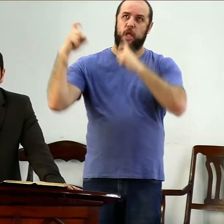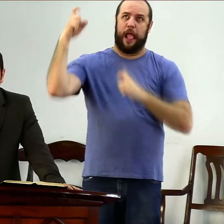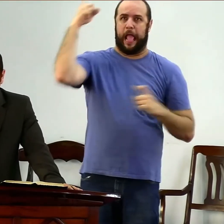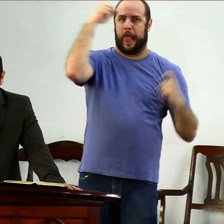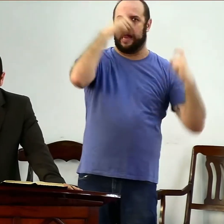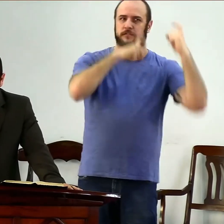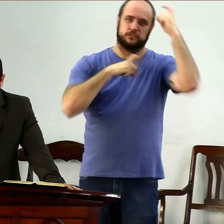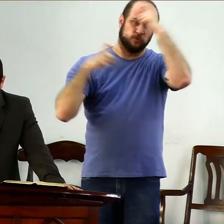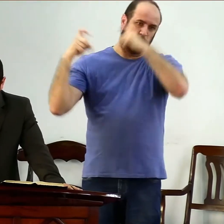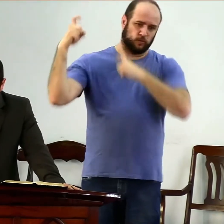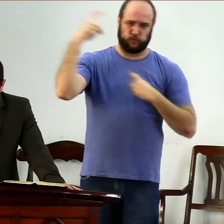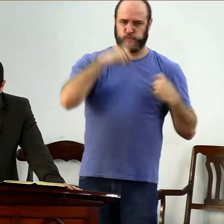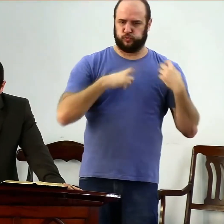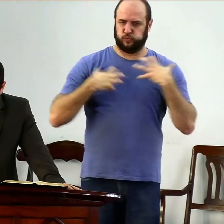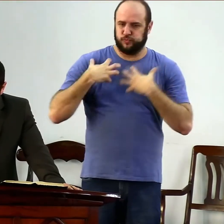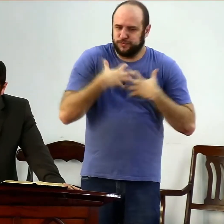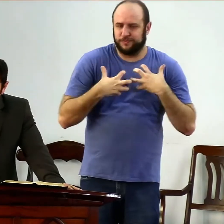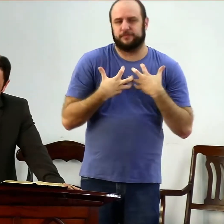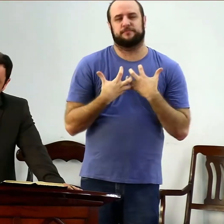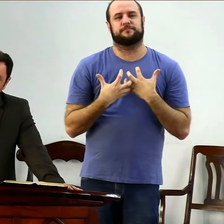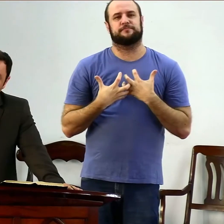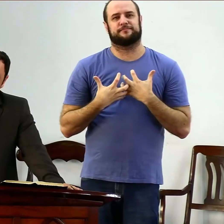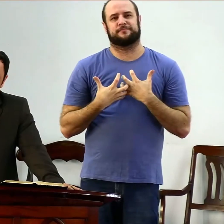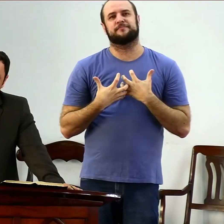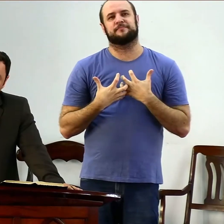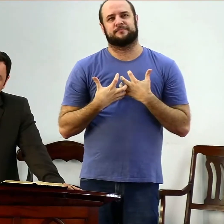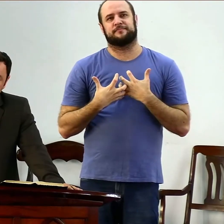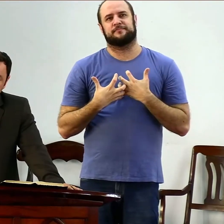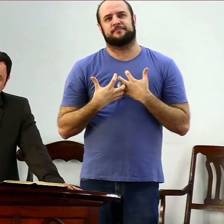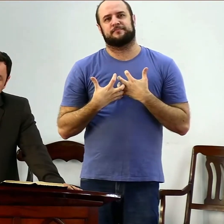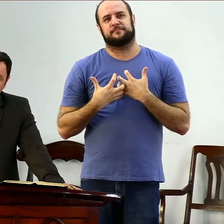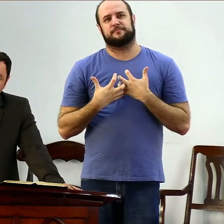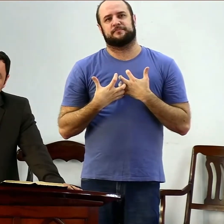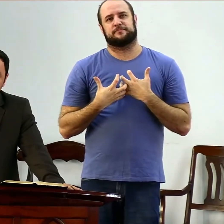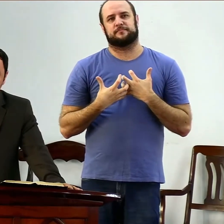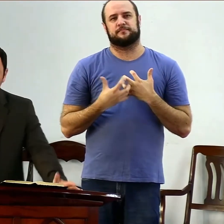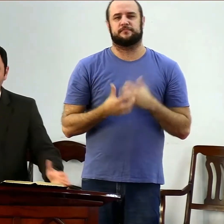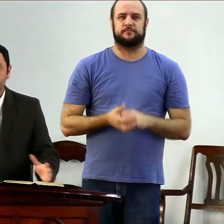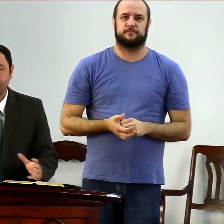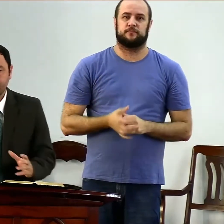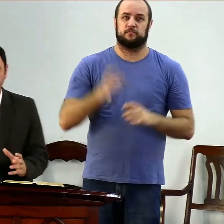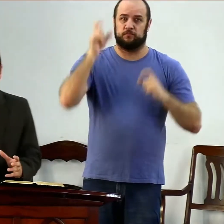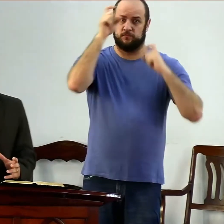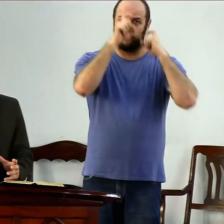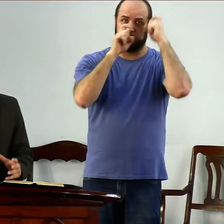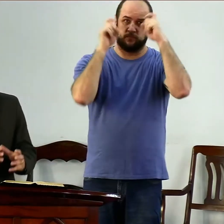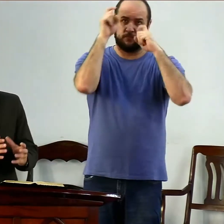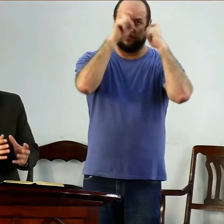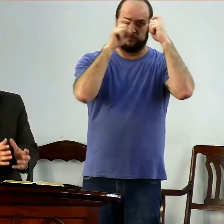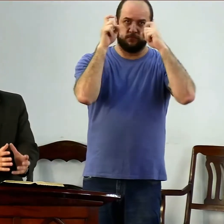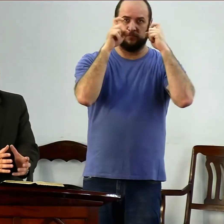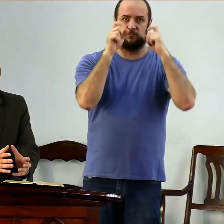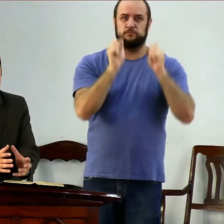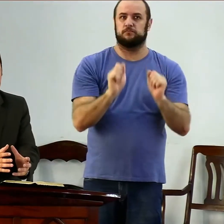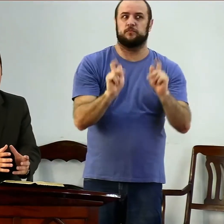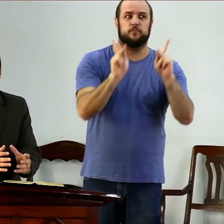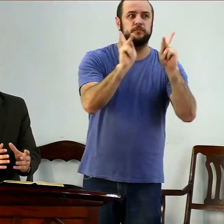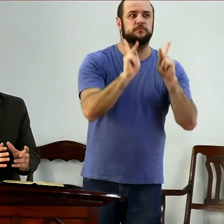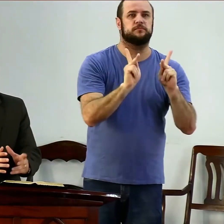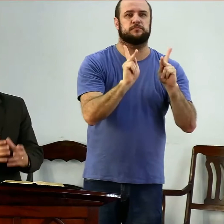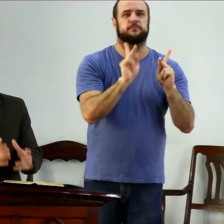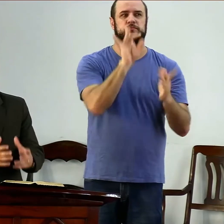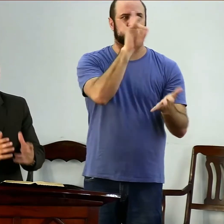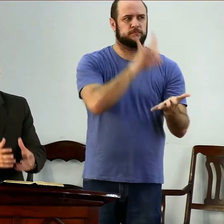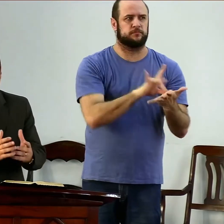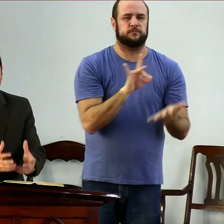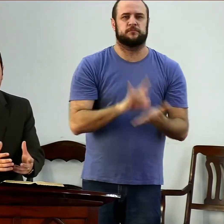o limite da inquietação. A preocupação é algo real, mas